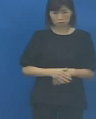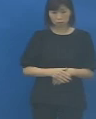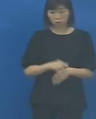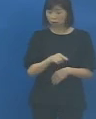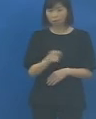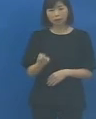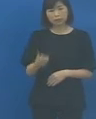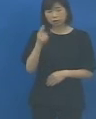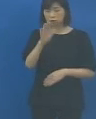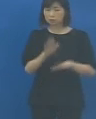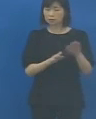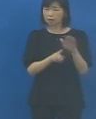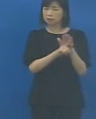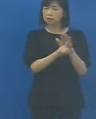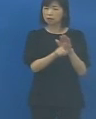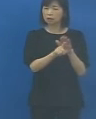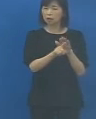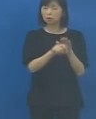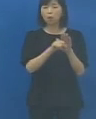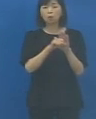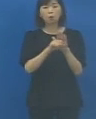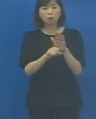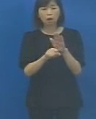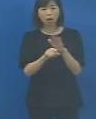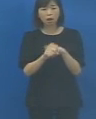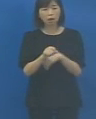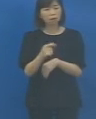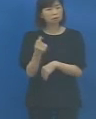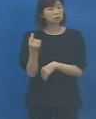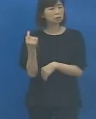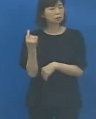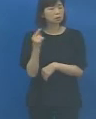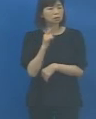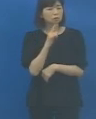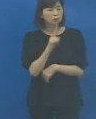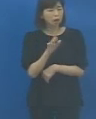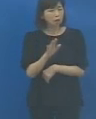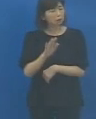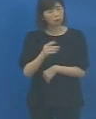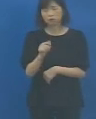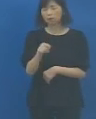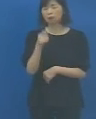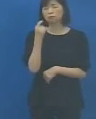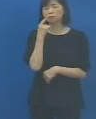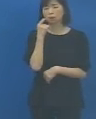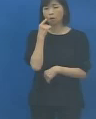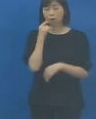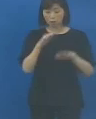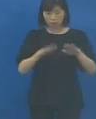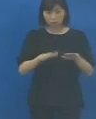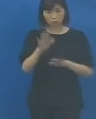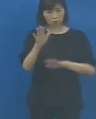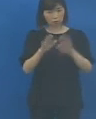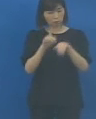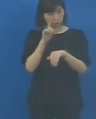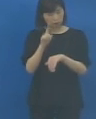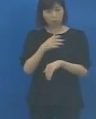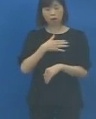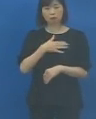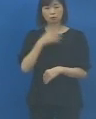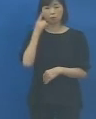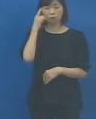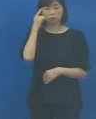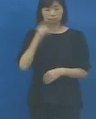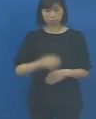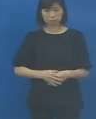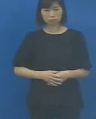言が効いたからだというふうに言ってましたが、それは嘘だったというのは今回の状況でよくわかると思います。単